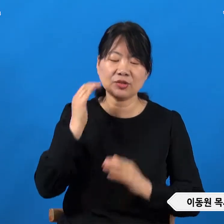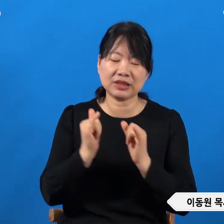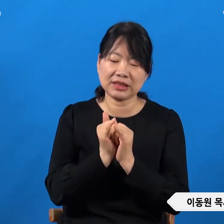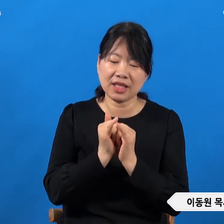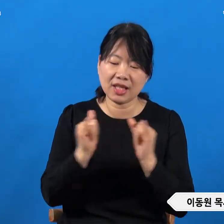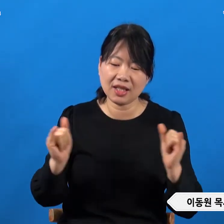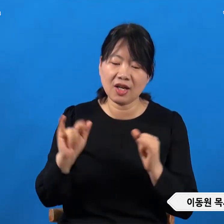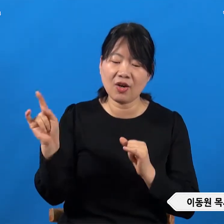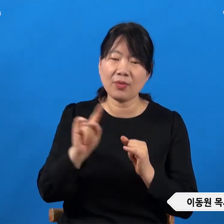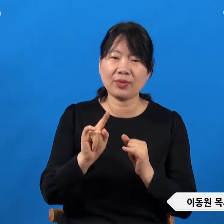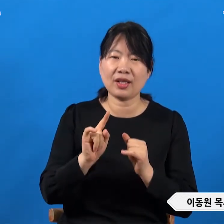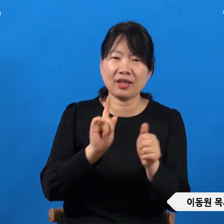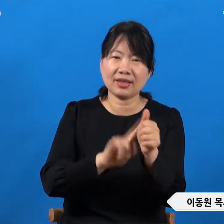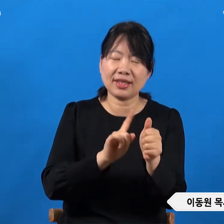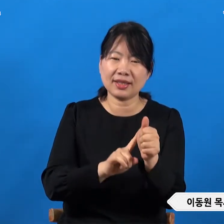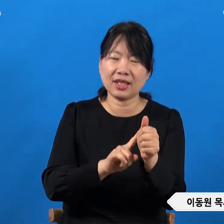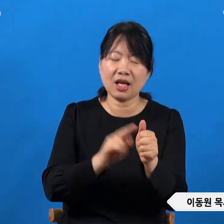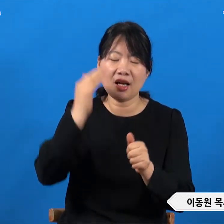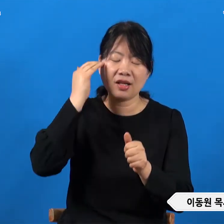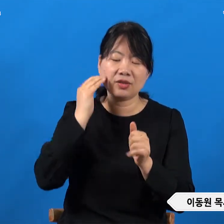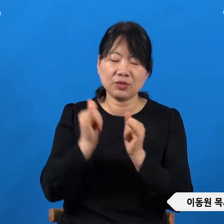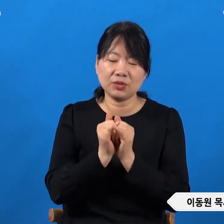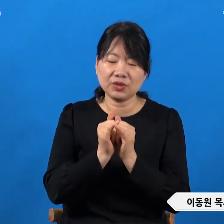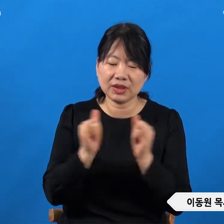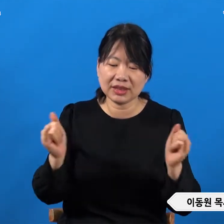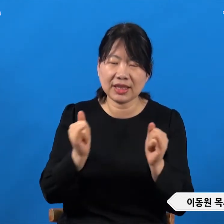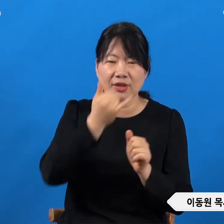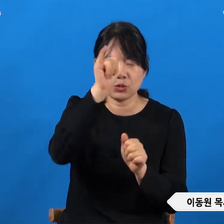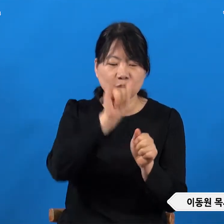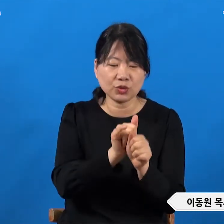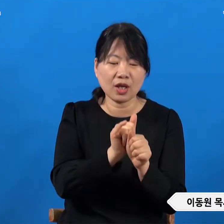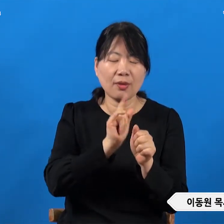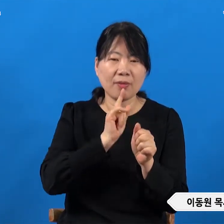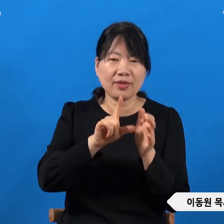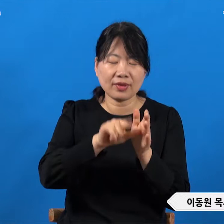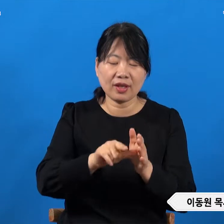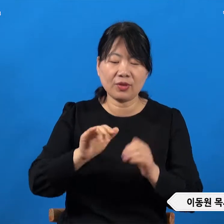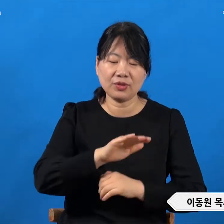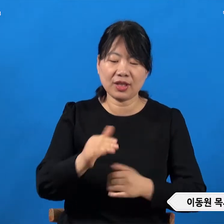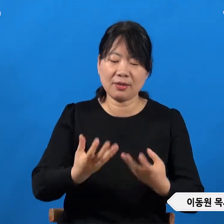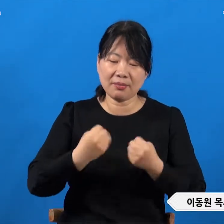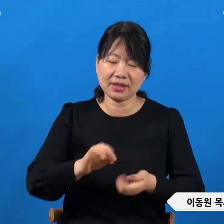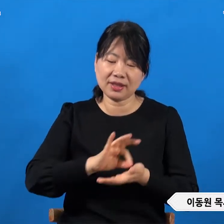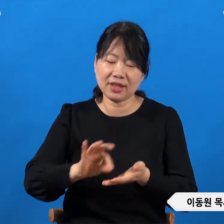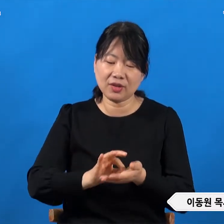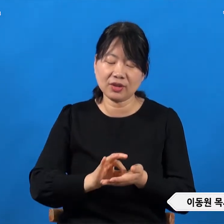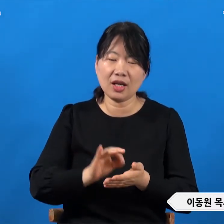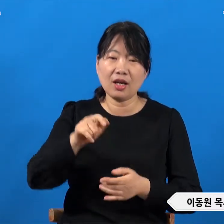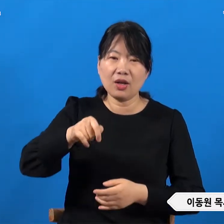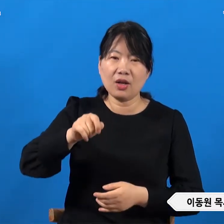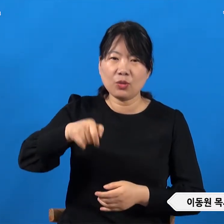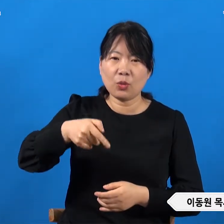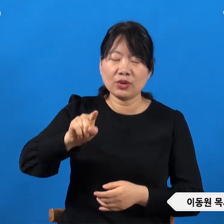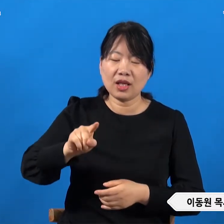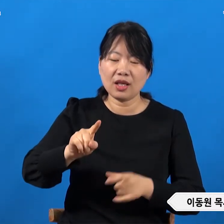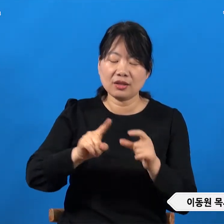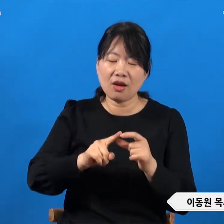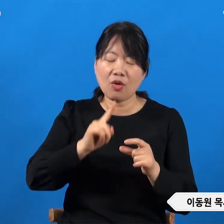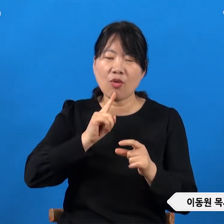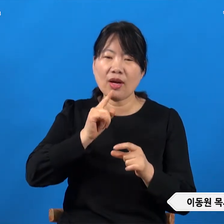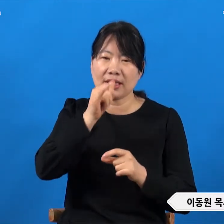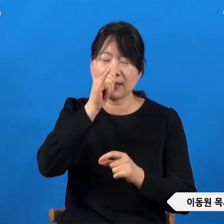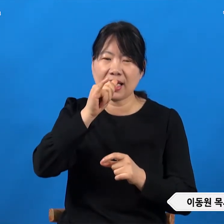사람들은 어떤 대상을 향한 한국인의 충절을 말할 때 또 우리가 많이 사용해온 고사성어가 하나가 있습니다.